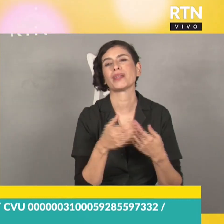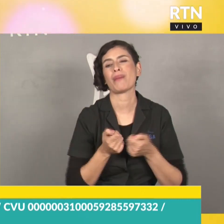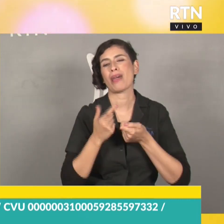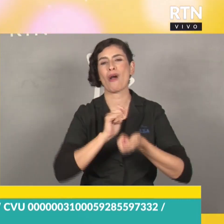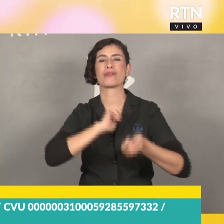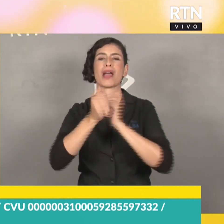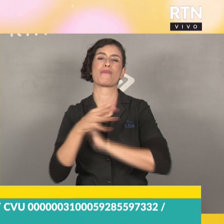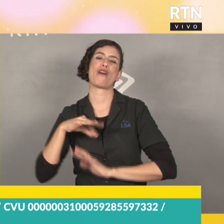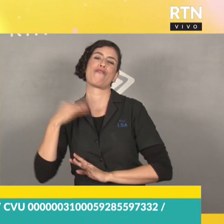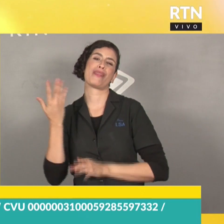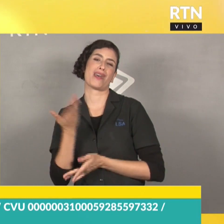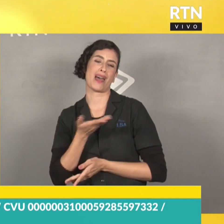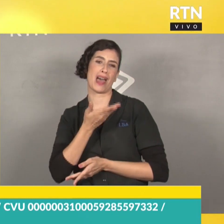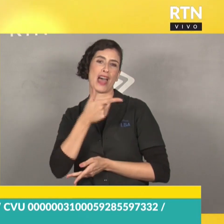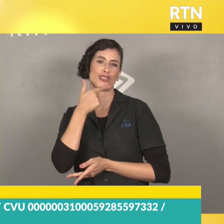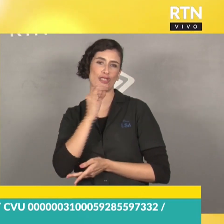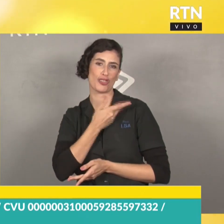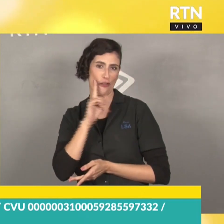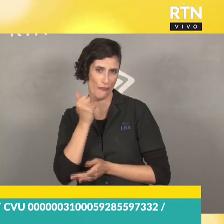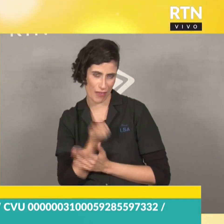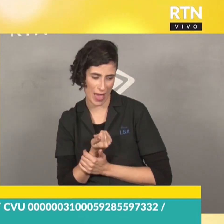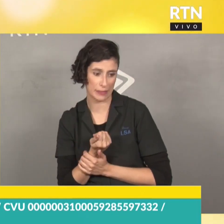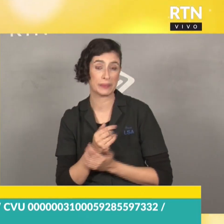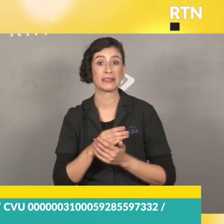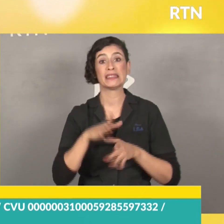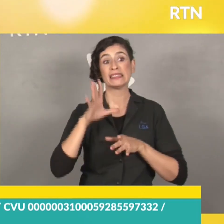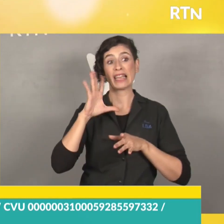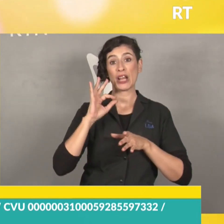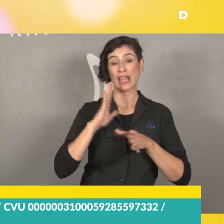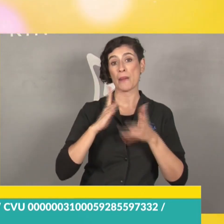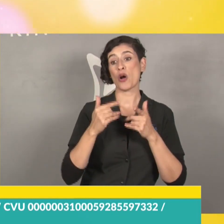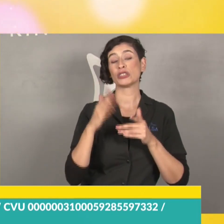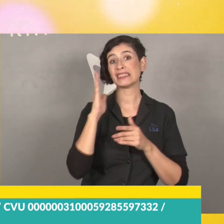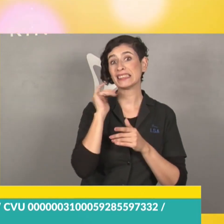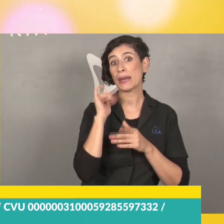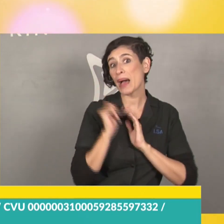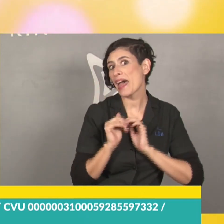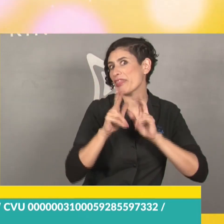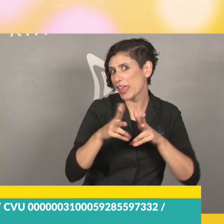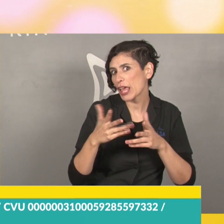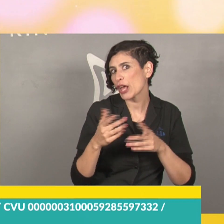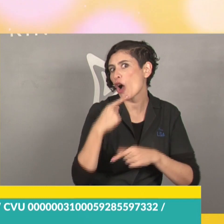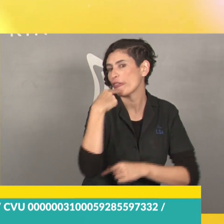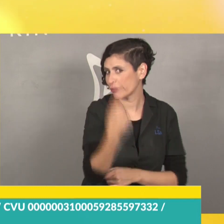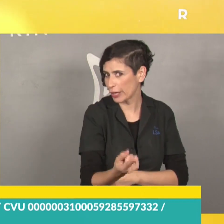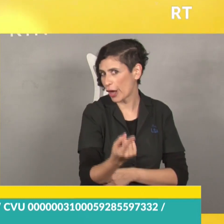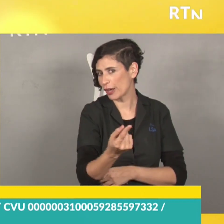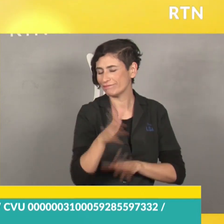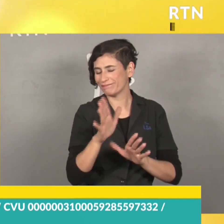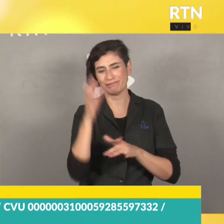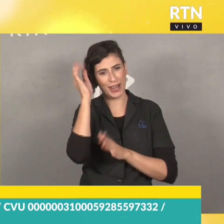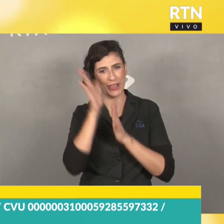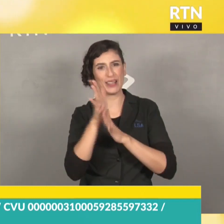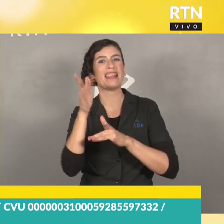a Sofía. Y también, bueno, ahora que ya estamos hablando de Zapala, le queremos mandar un saludo a